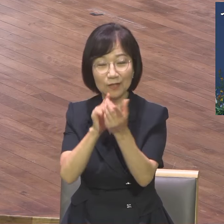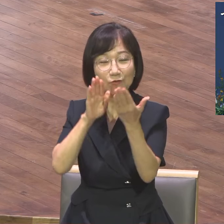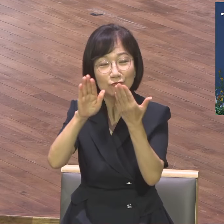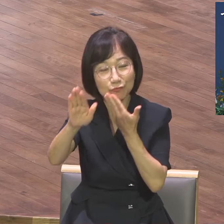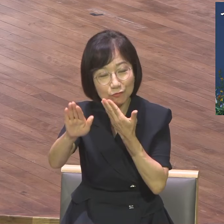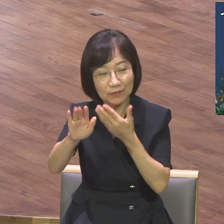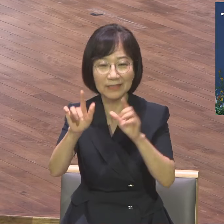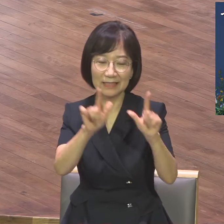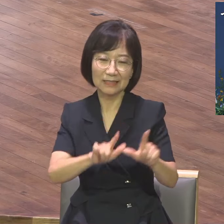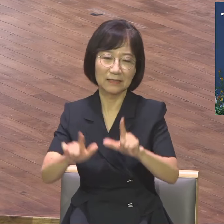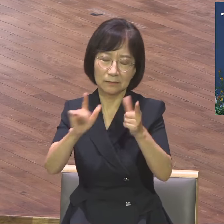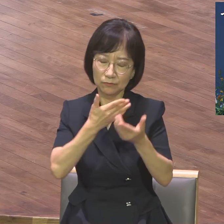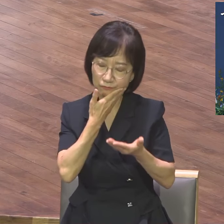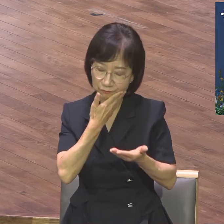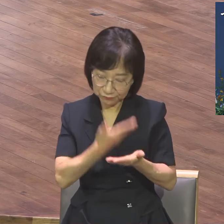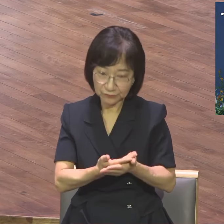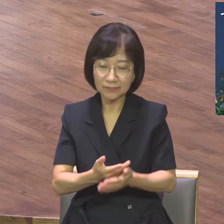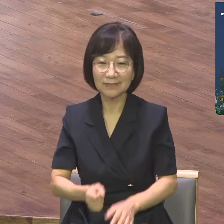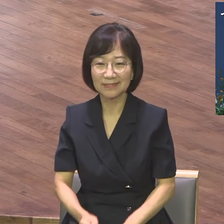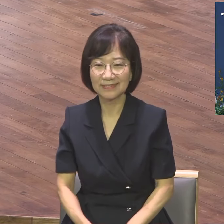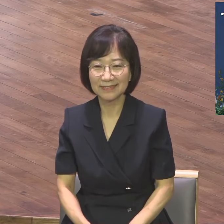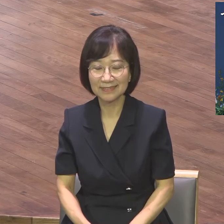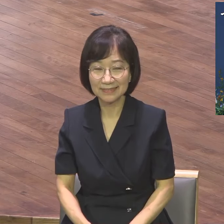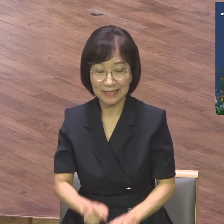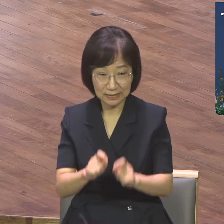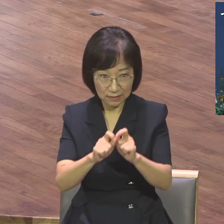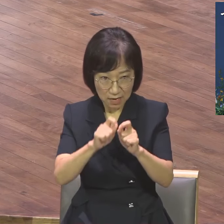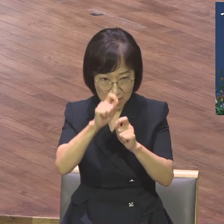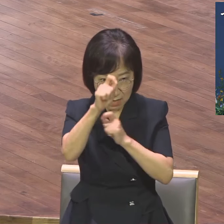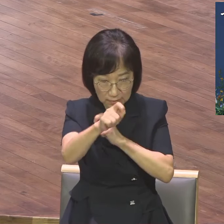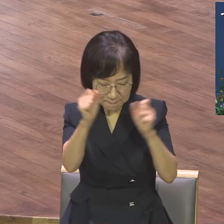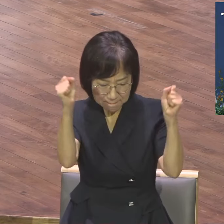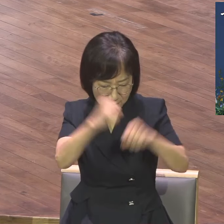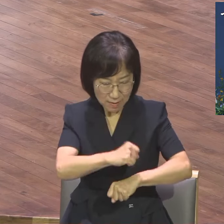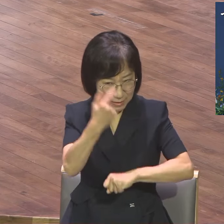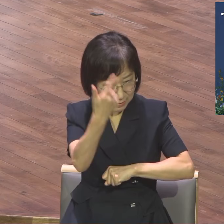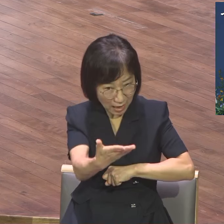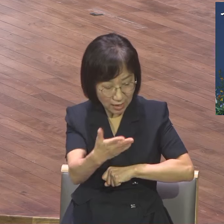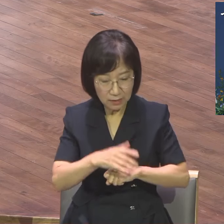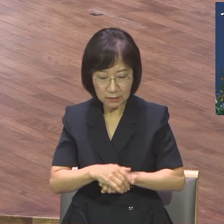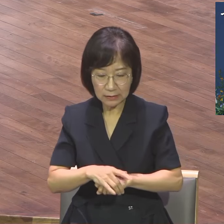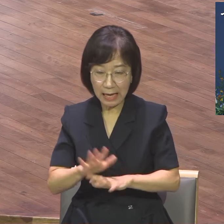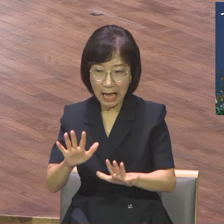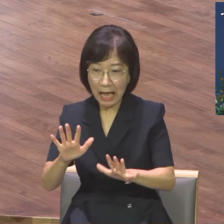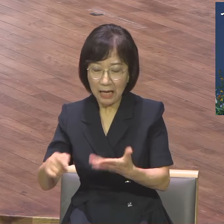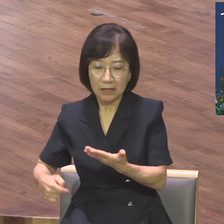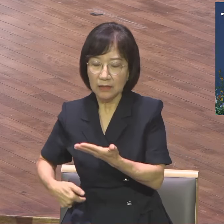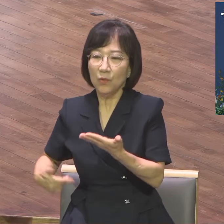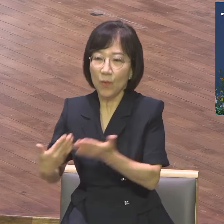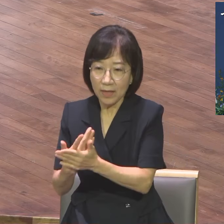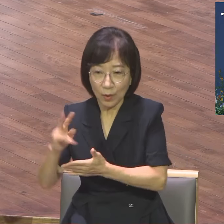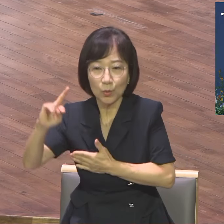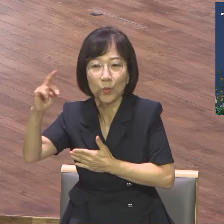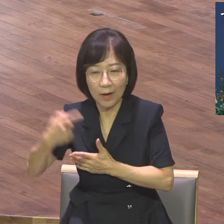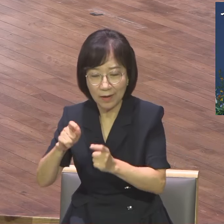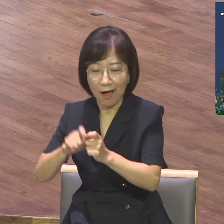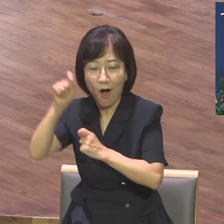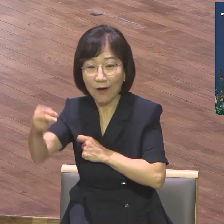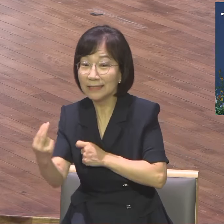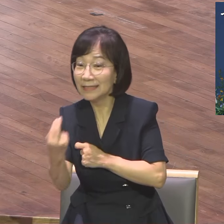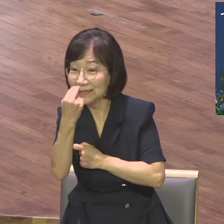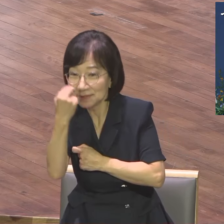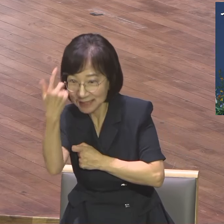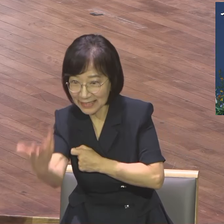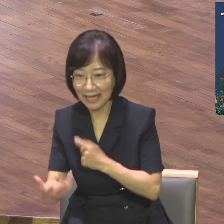영원한 멸망길로 가느냐 아니면 돌이켜서 영생의 길로 가느냐,